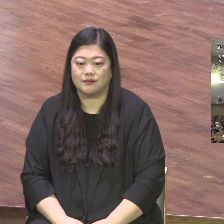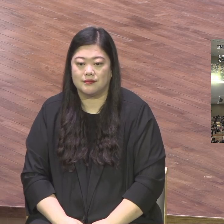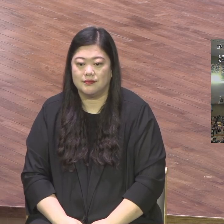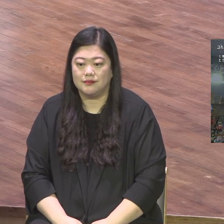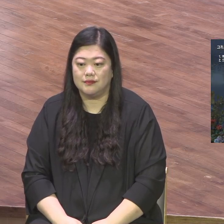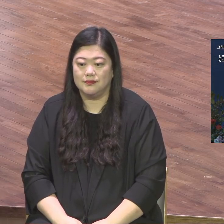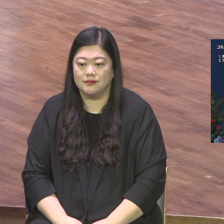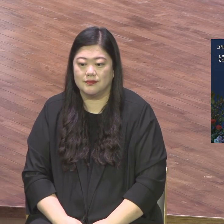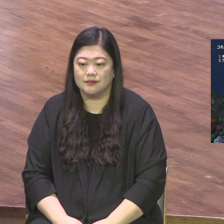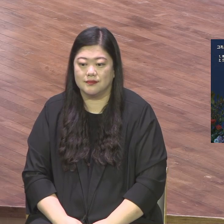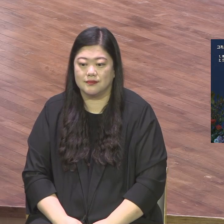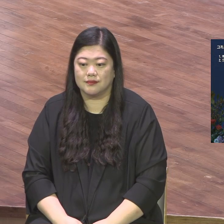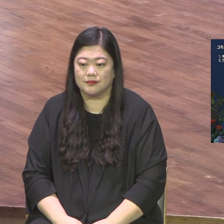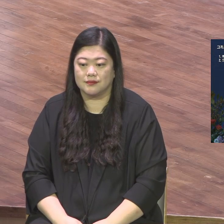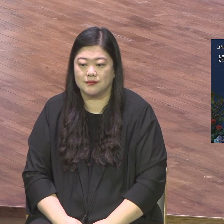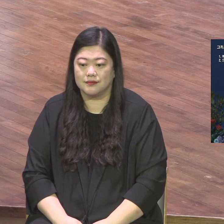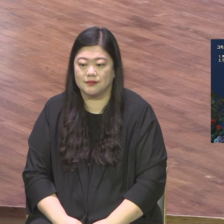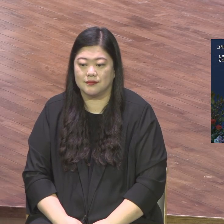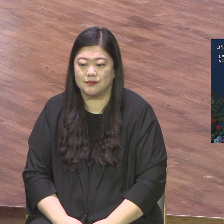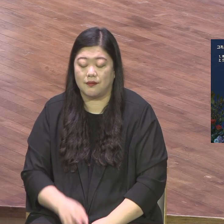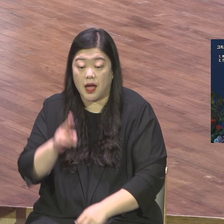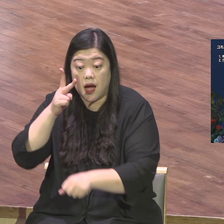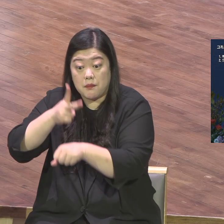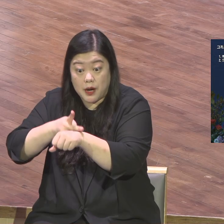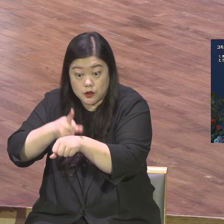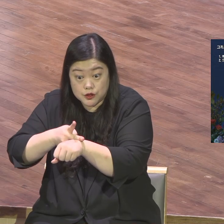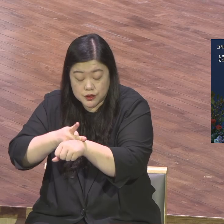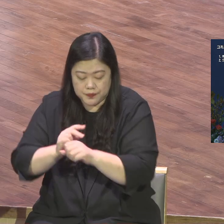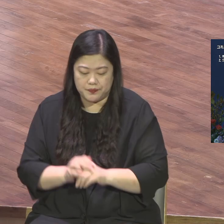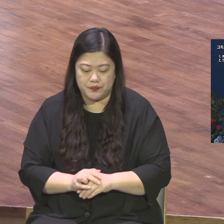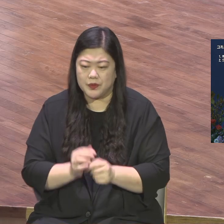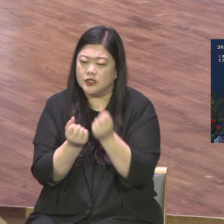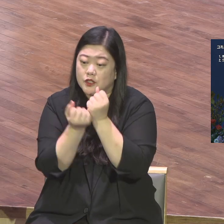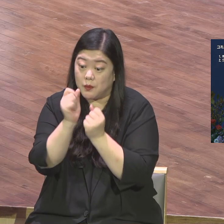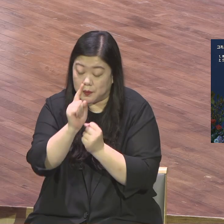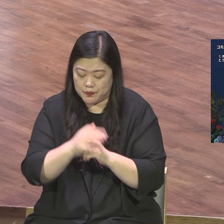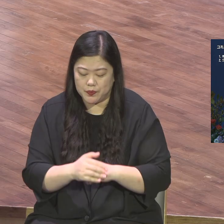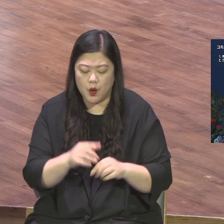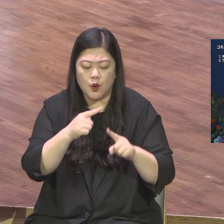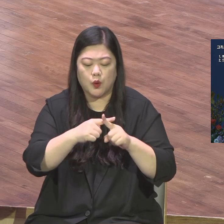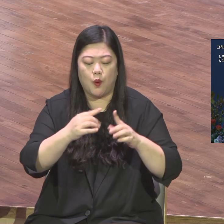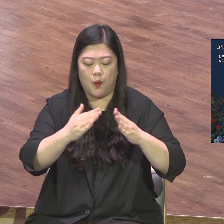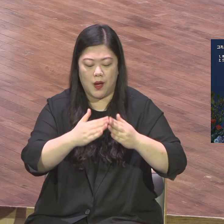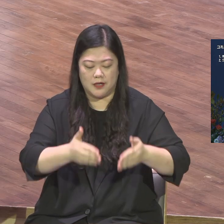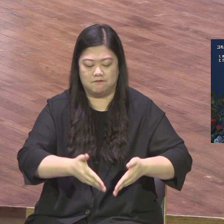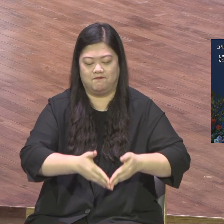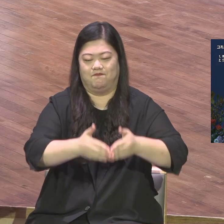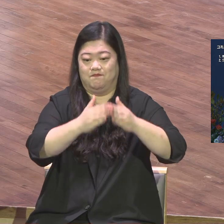사도 바울이 교회를 세우신 본질적 이유를 밝히고 있습니다. 교회 왜 세웠냐?